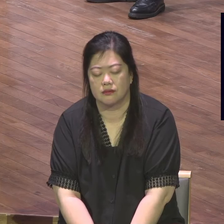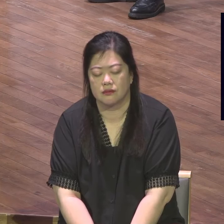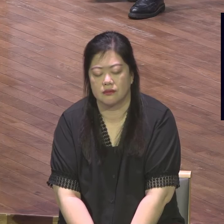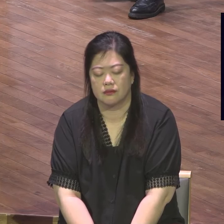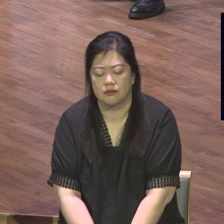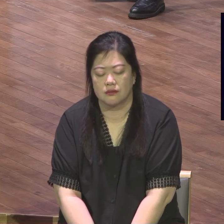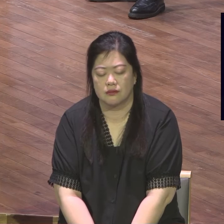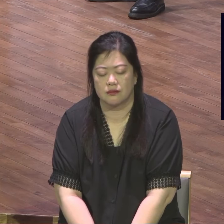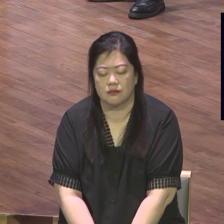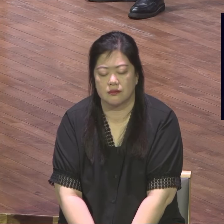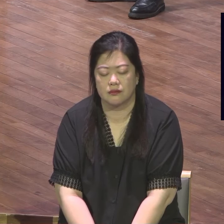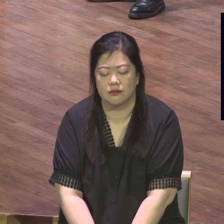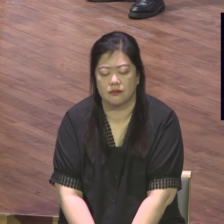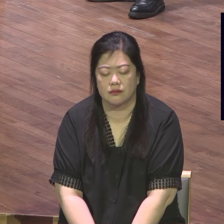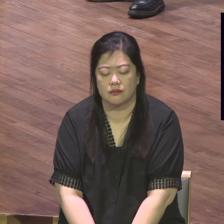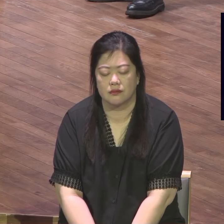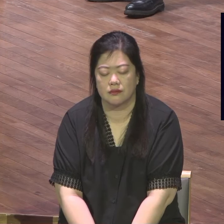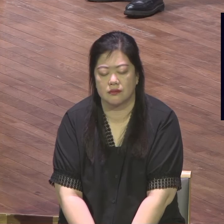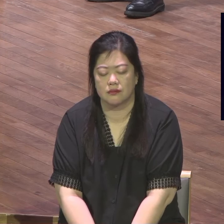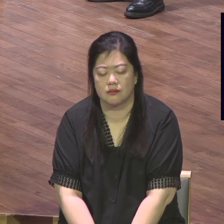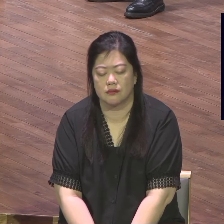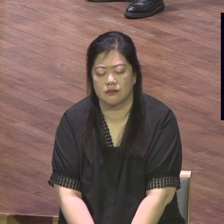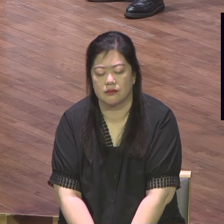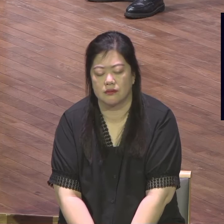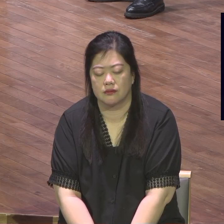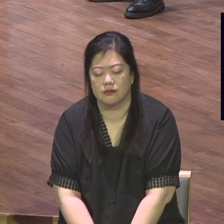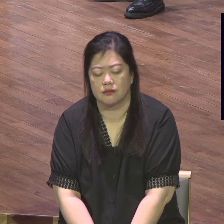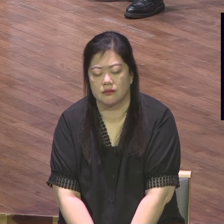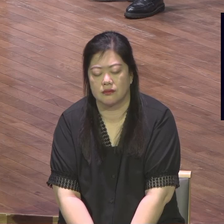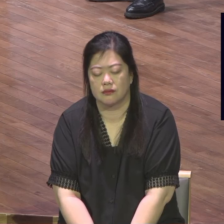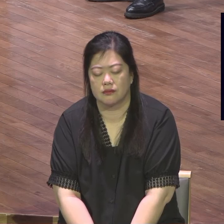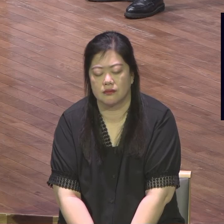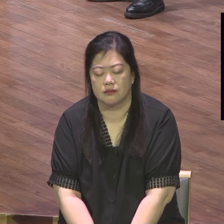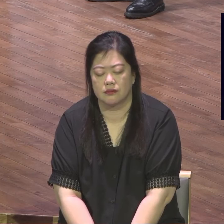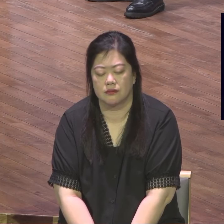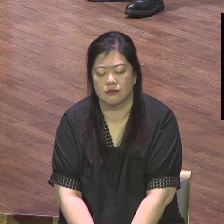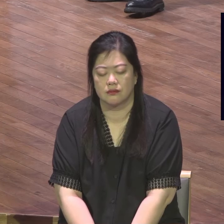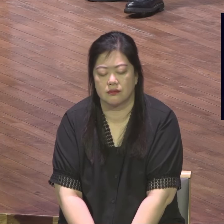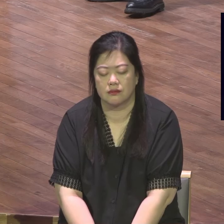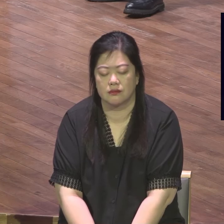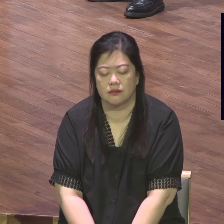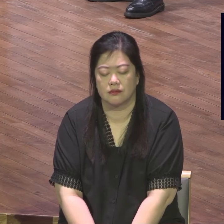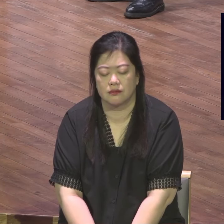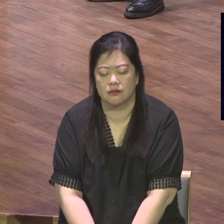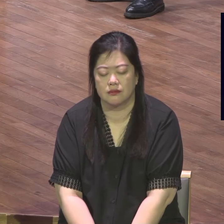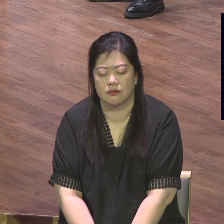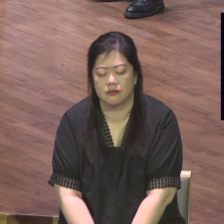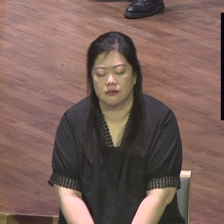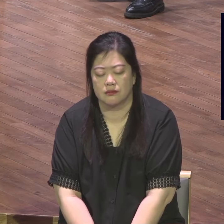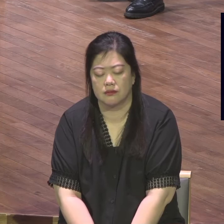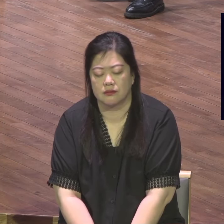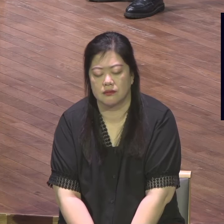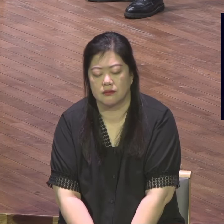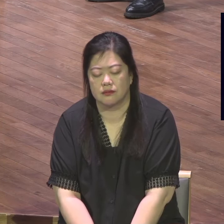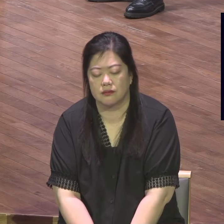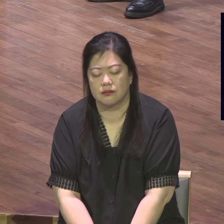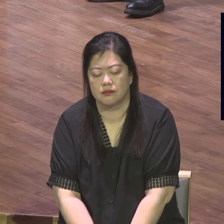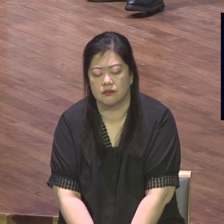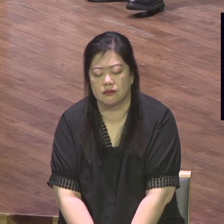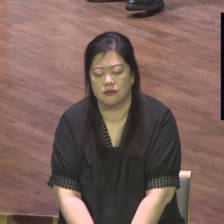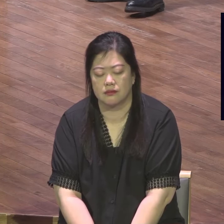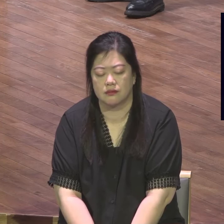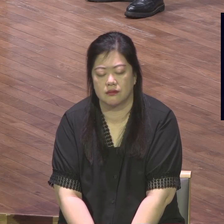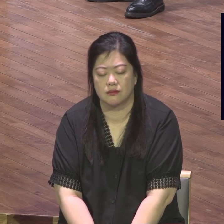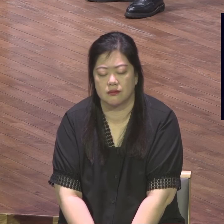주시옵소서. 불합대우의 삶 속에 하나님 앞에 정직과 진실의 삶을 살게 하여 주시옵시고